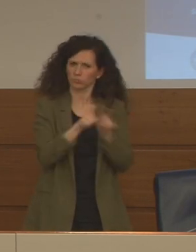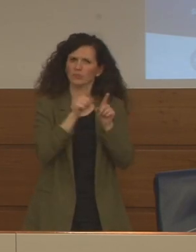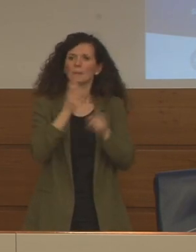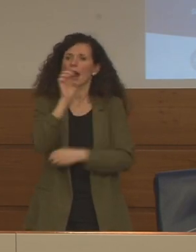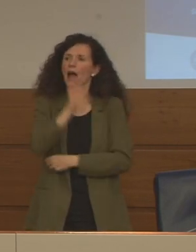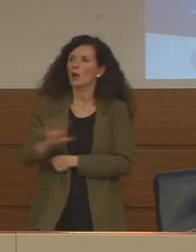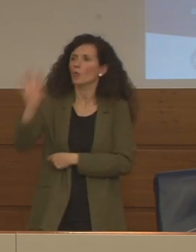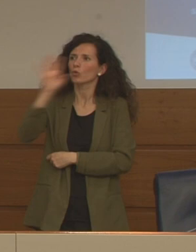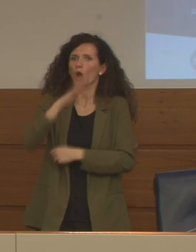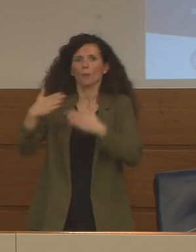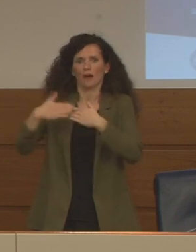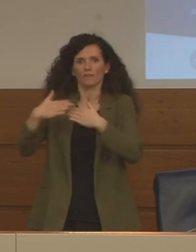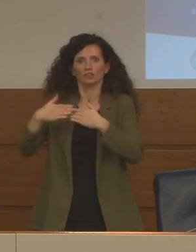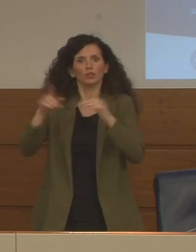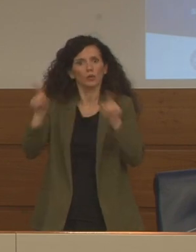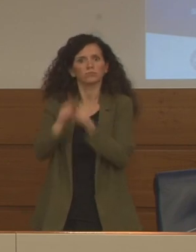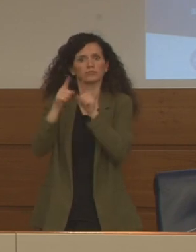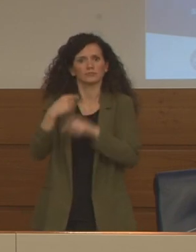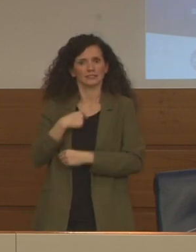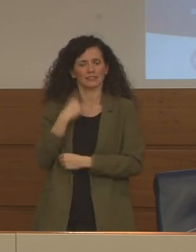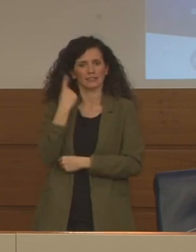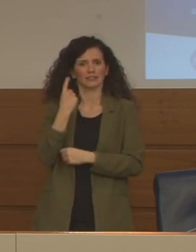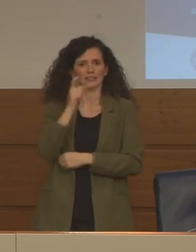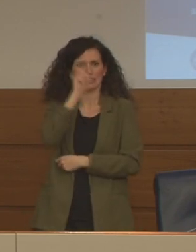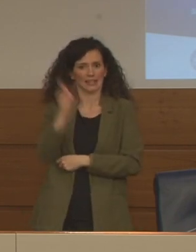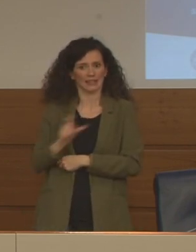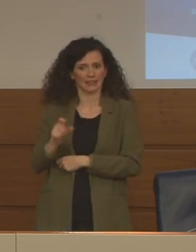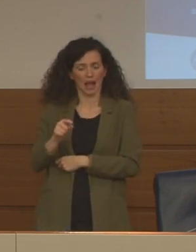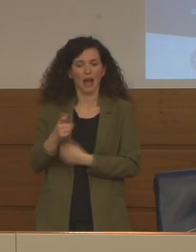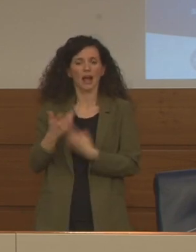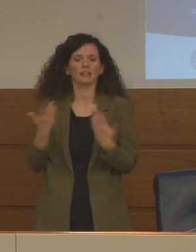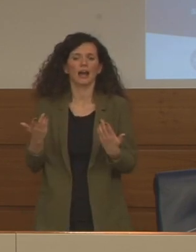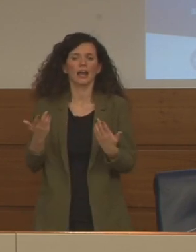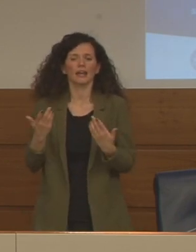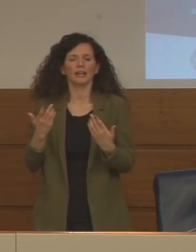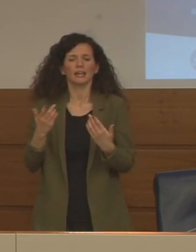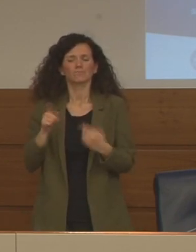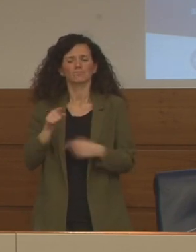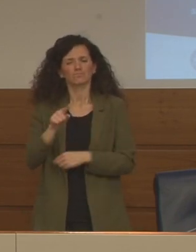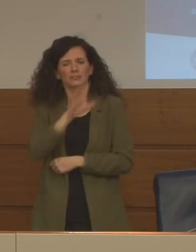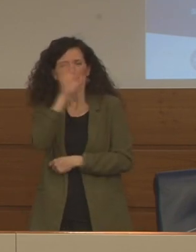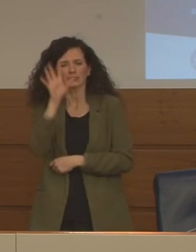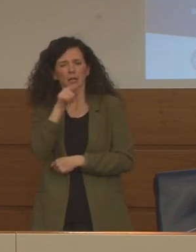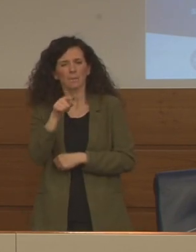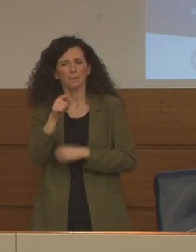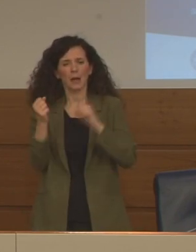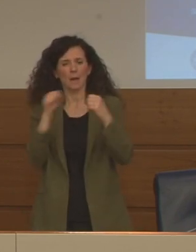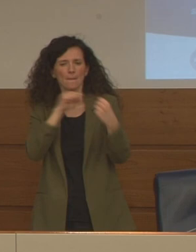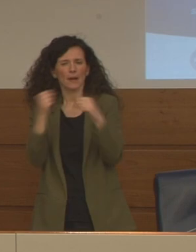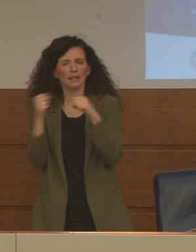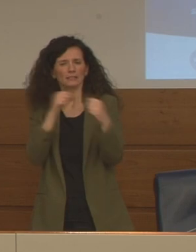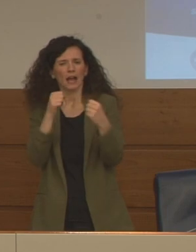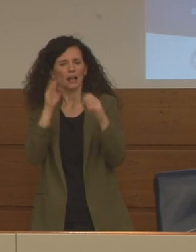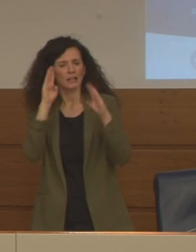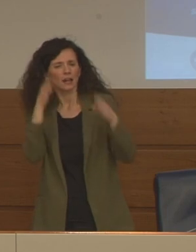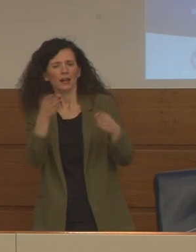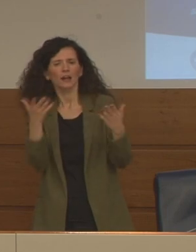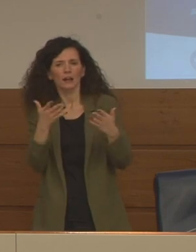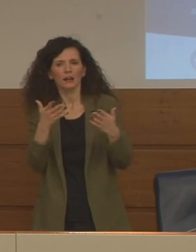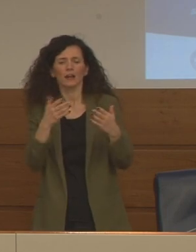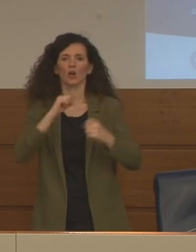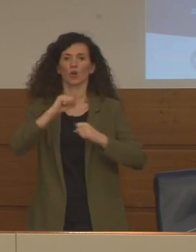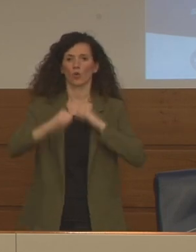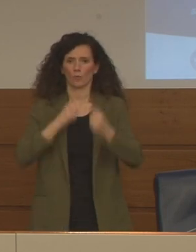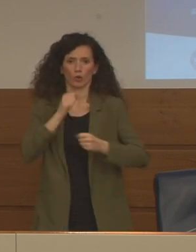e quindi in realtà diventa sempre più una battaglia centrata molto sui comportamenti centrata